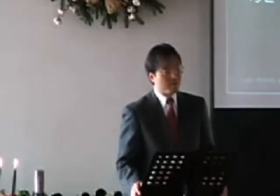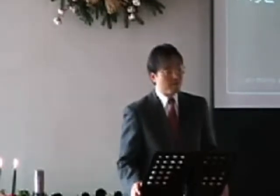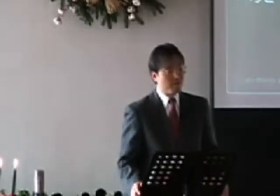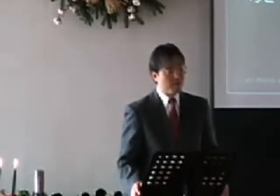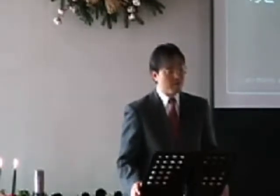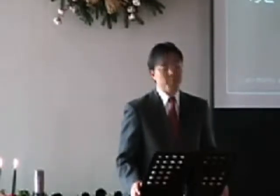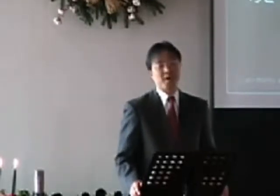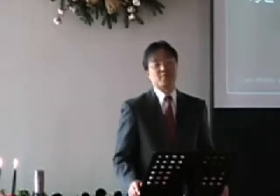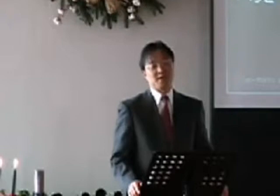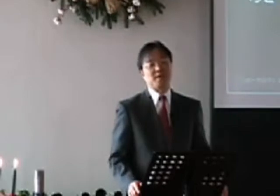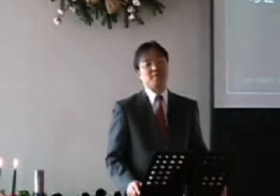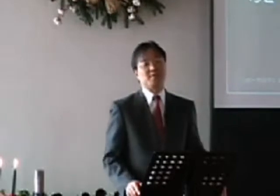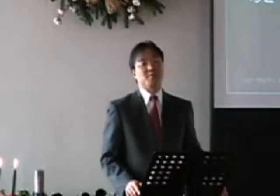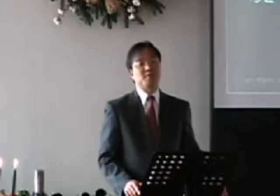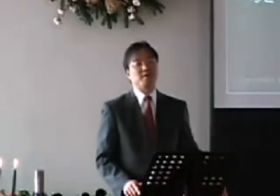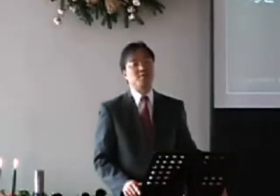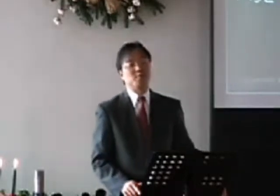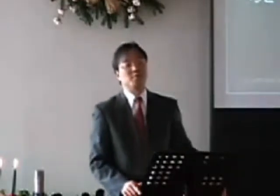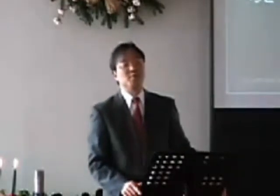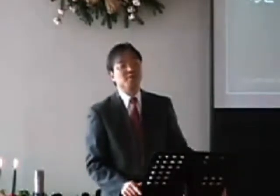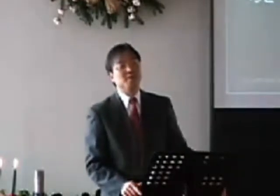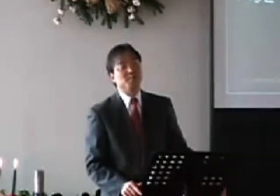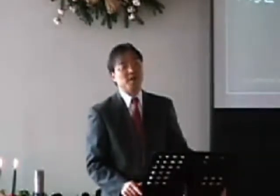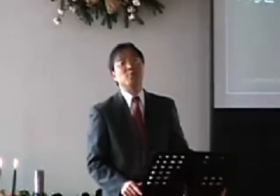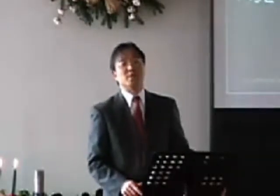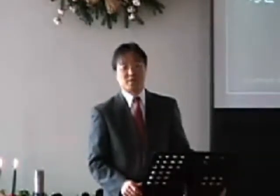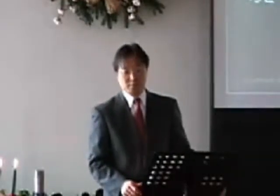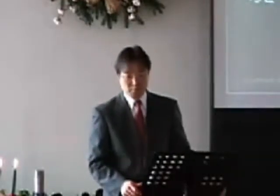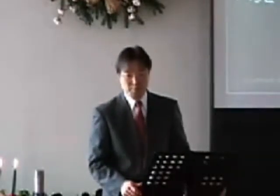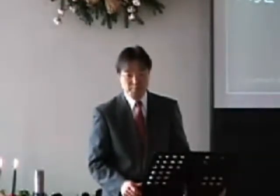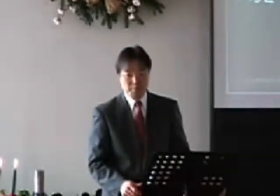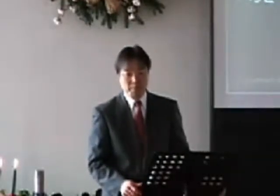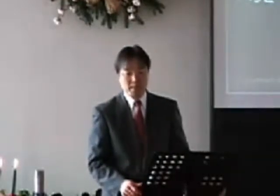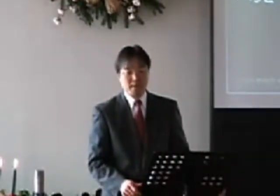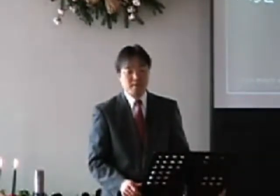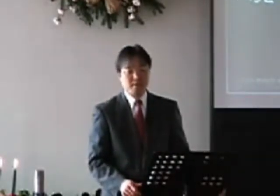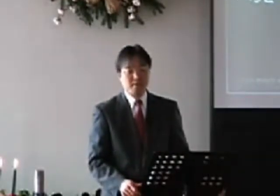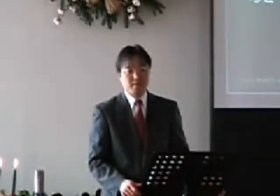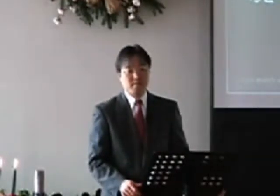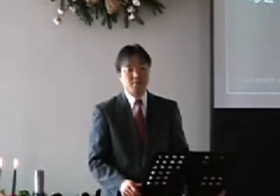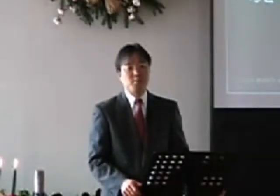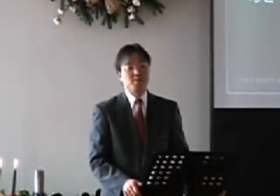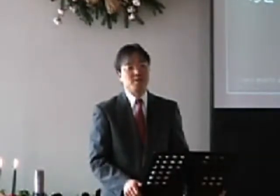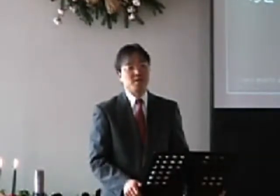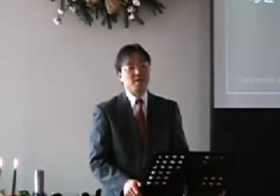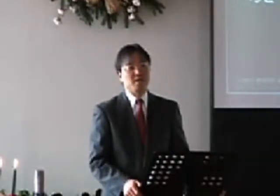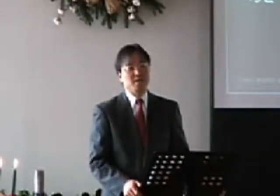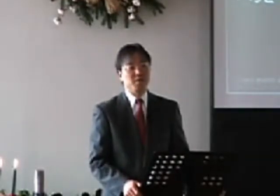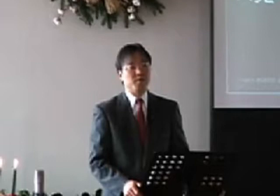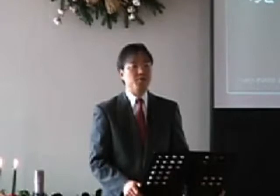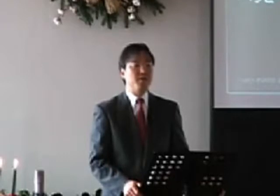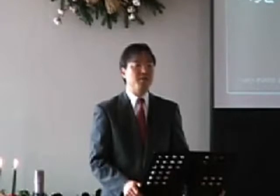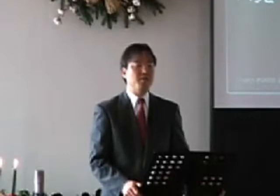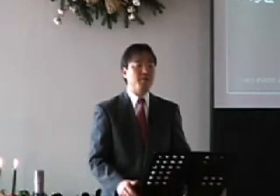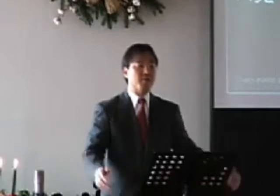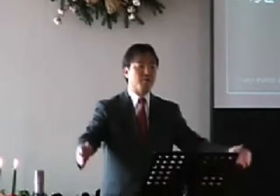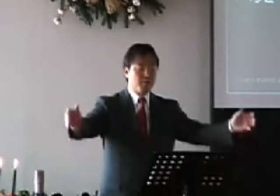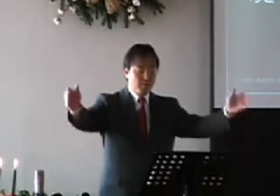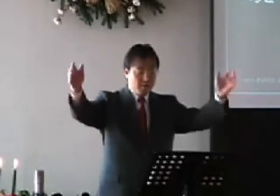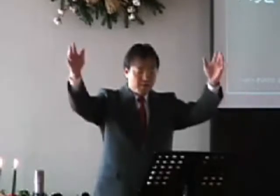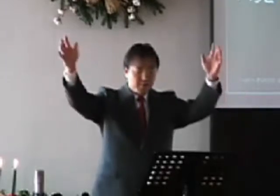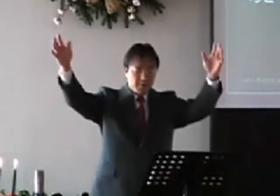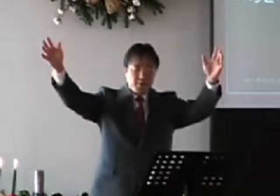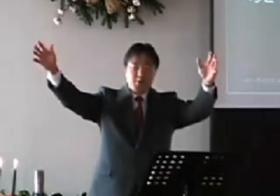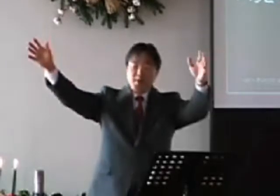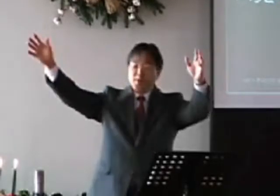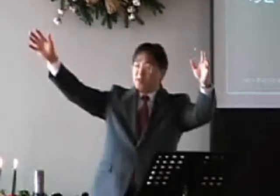で僕は子供の頃の記憶ってほとんどないんですけどね、川で溺れそうになった記憶と、この道に、このデパートで私